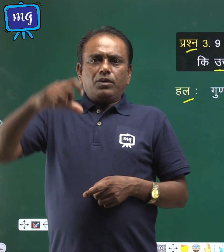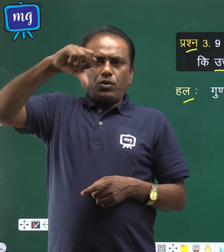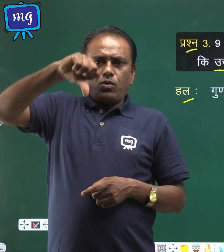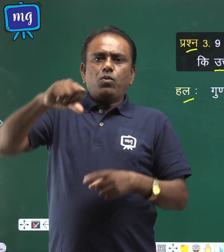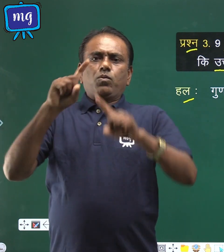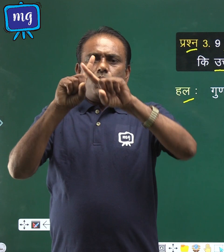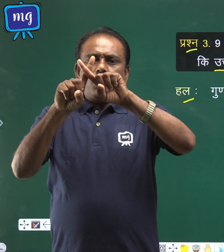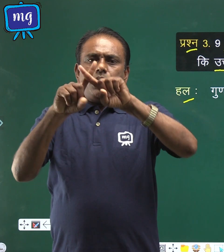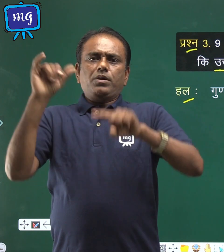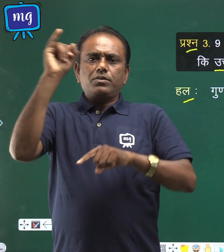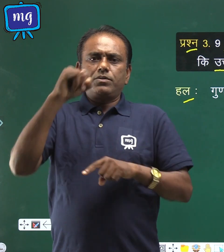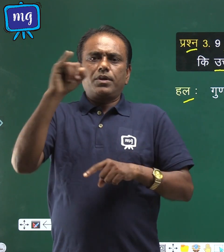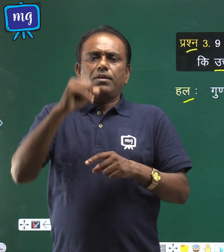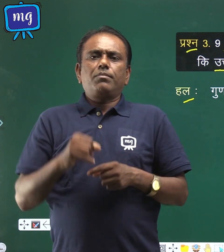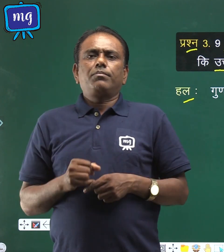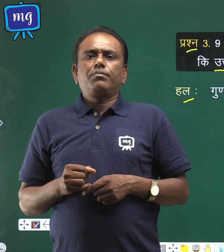6